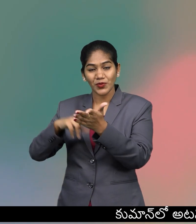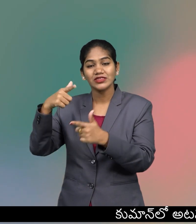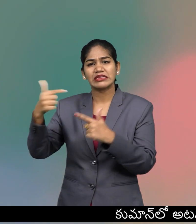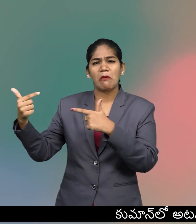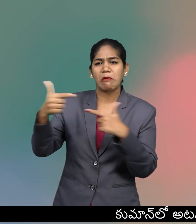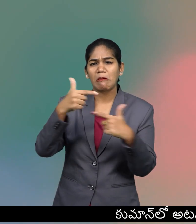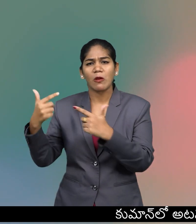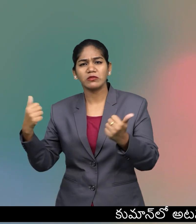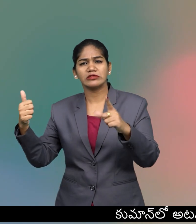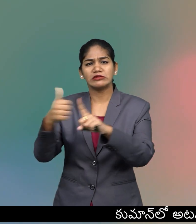1921-22.